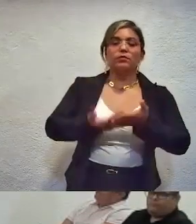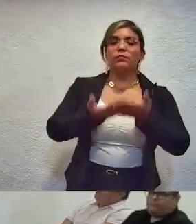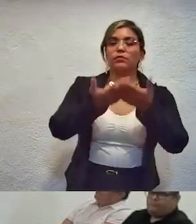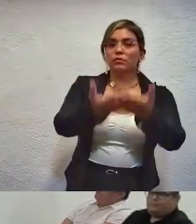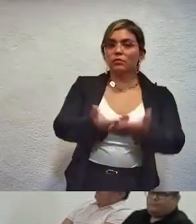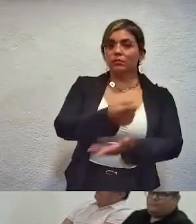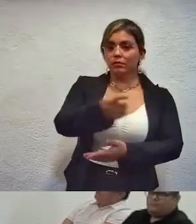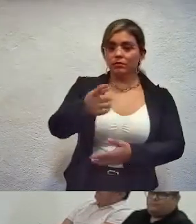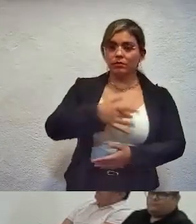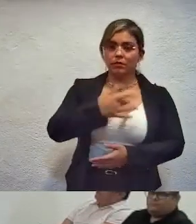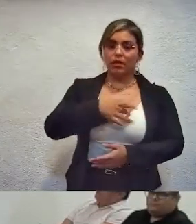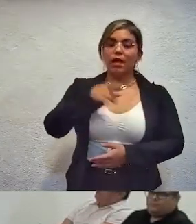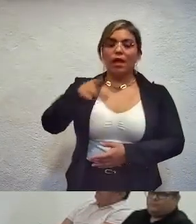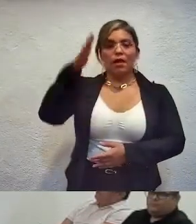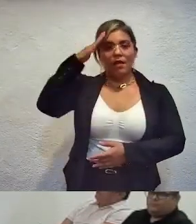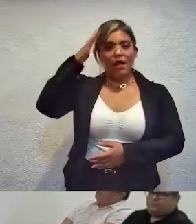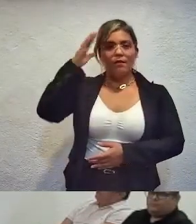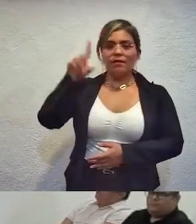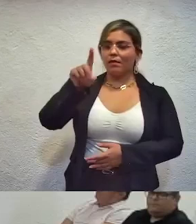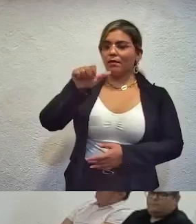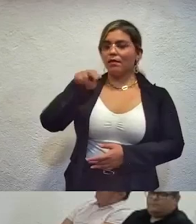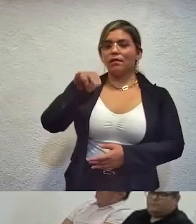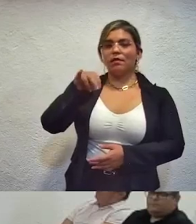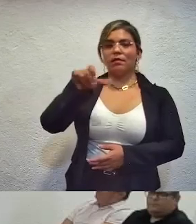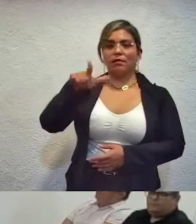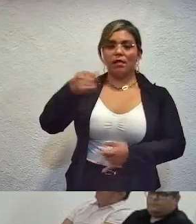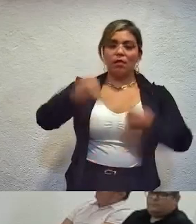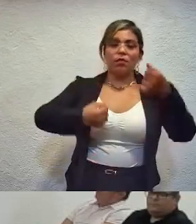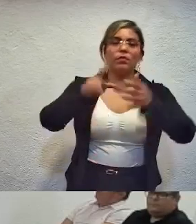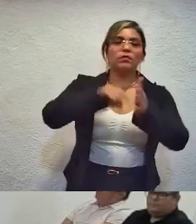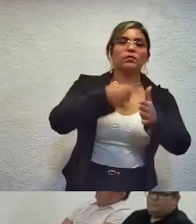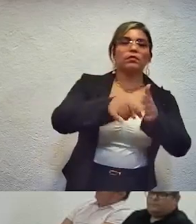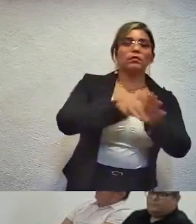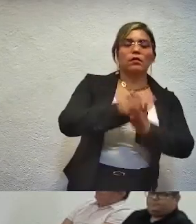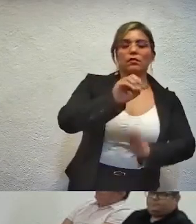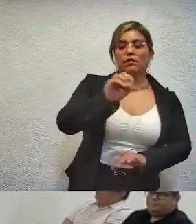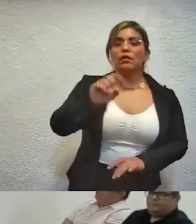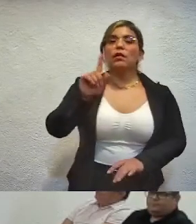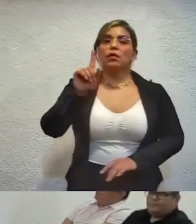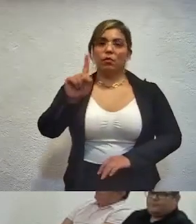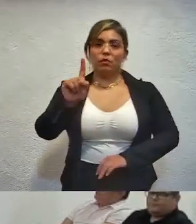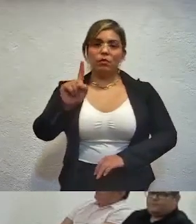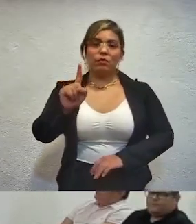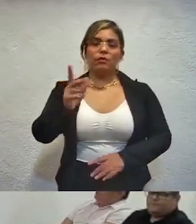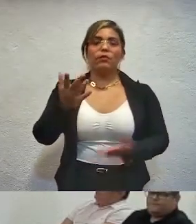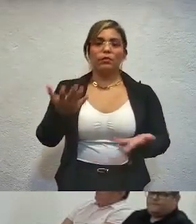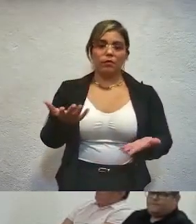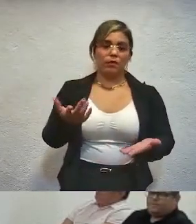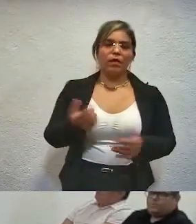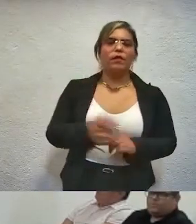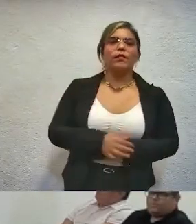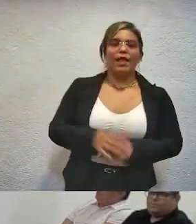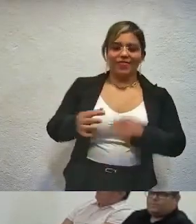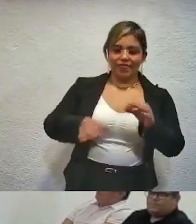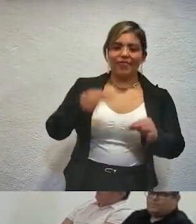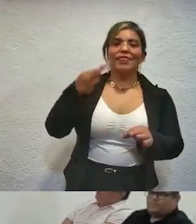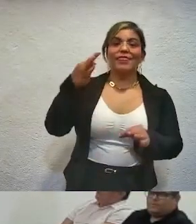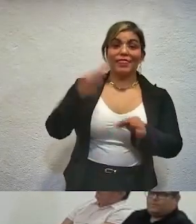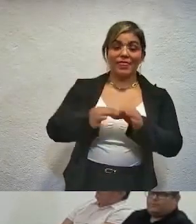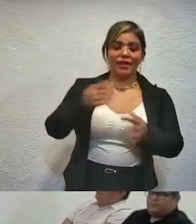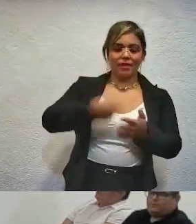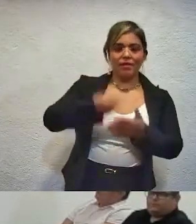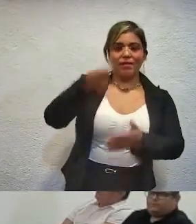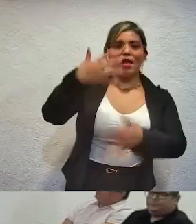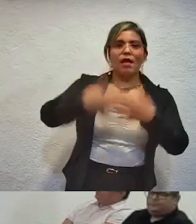el magistrado Daniel Preciado Temiquel en el juicio electoral ciudadano 001 de este año, por el que se declara cumplida la sentencia de 14